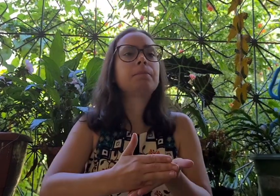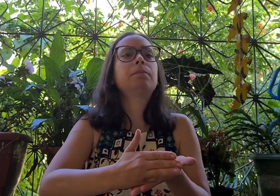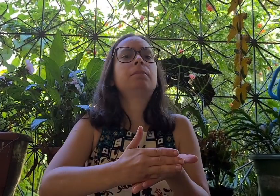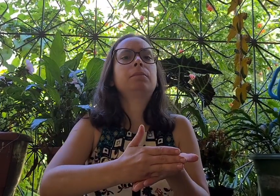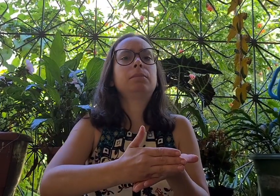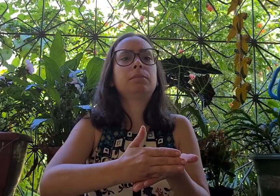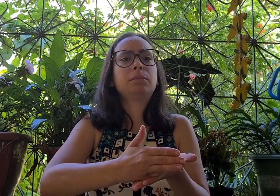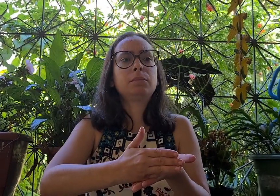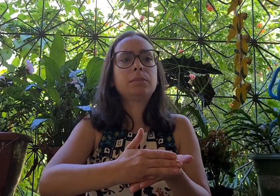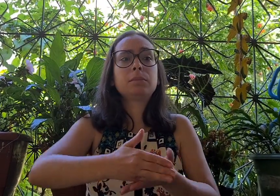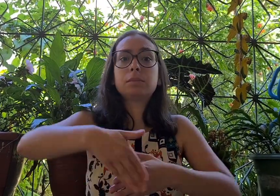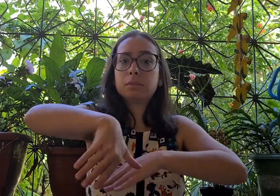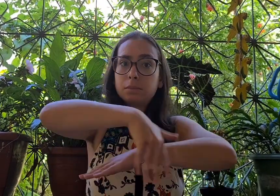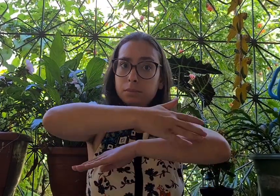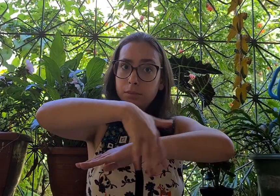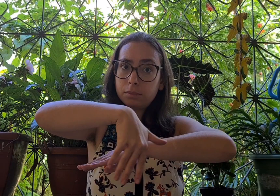temos a barreira urbanística